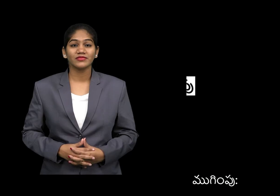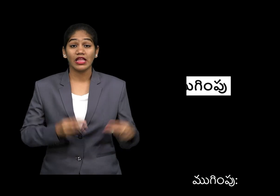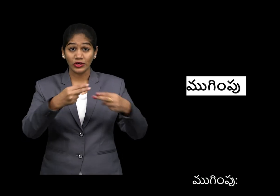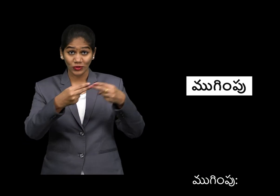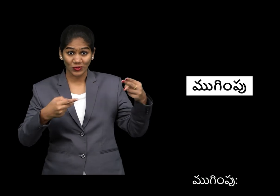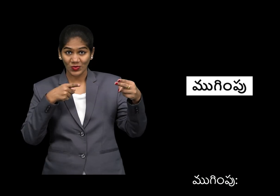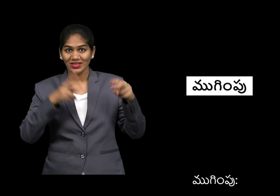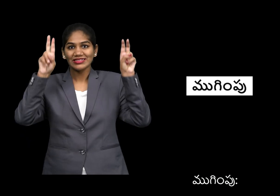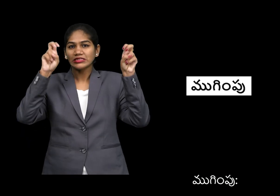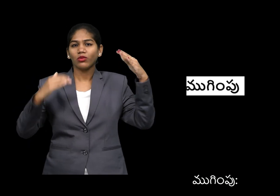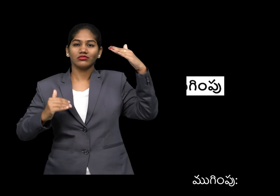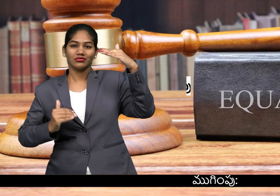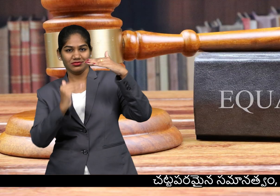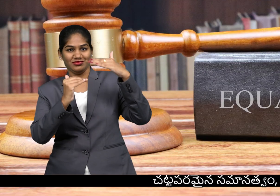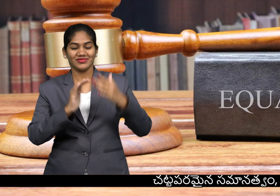ముగింపు.